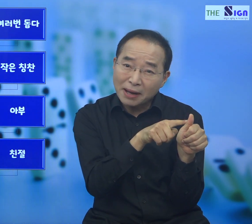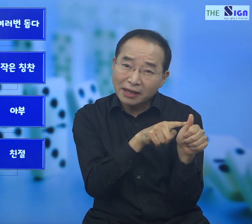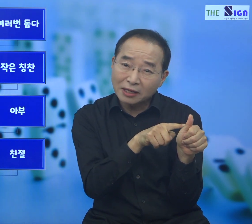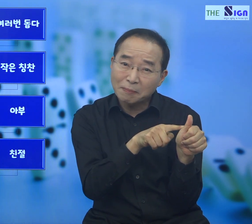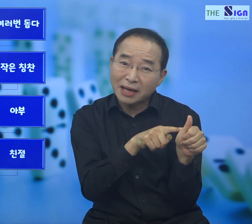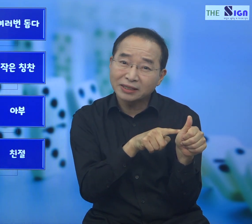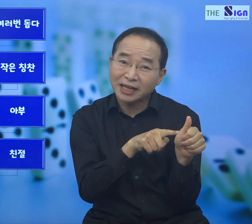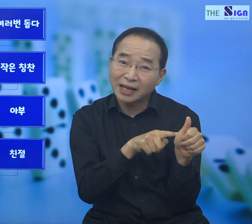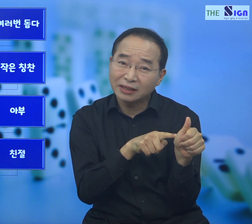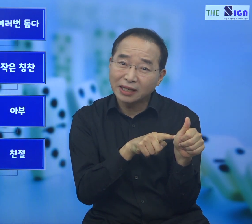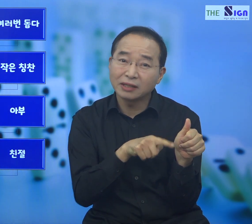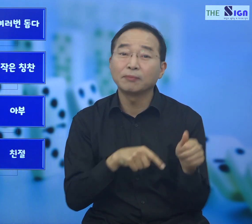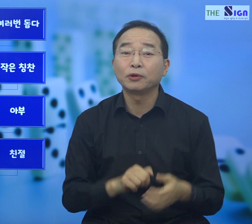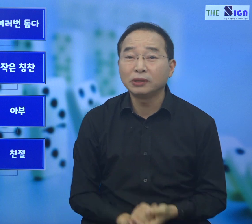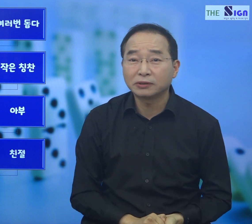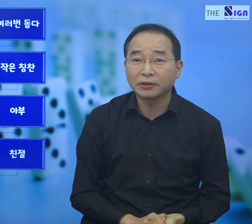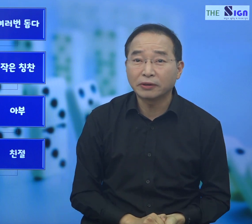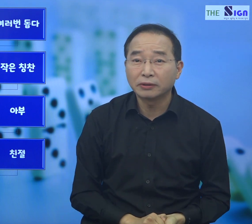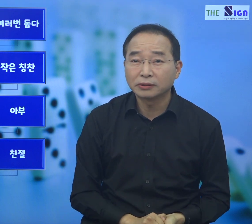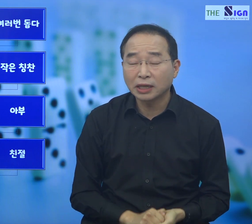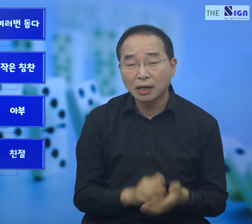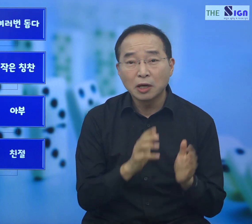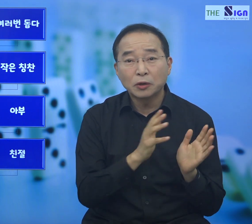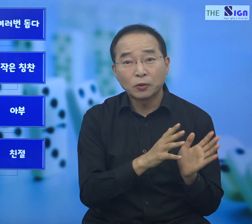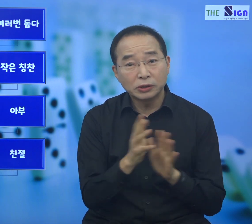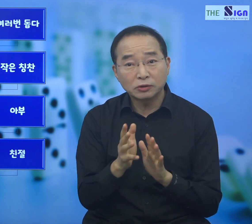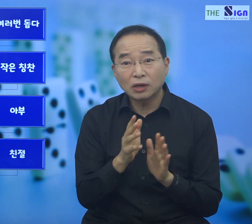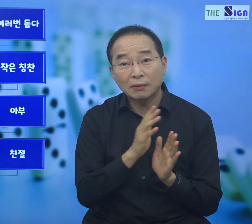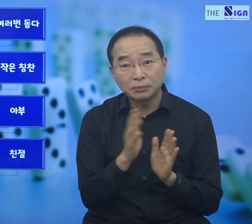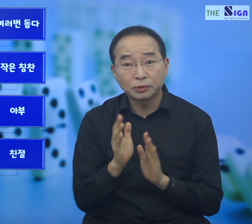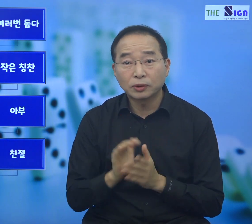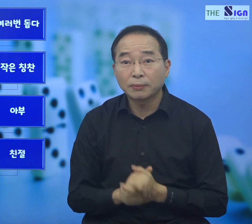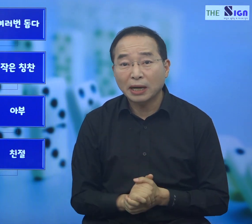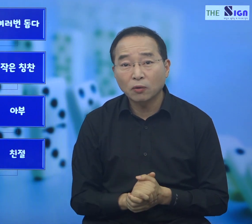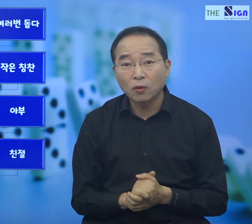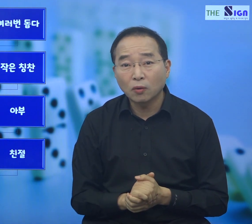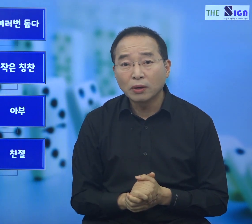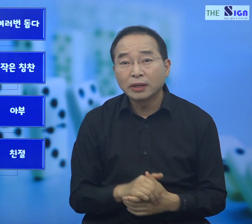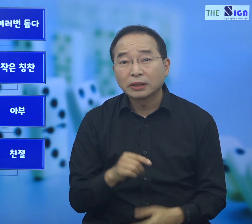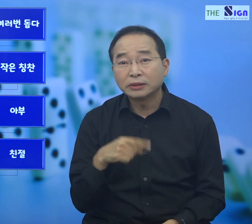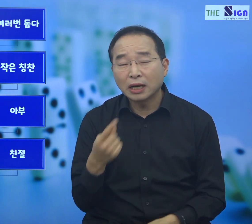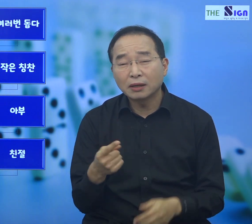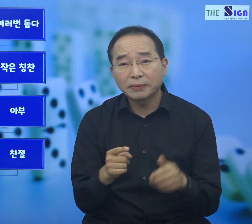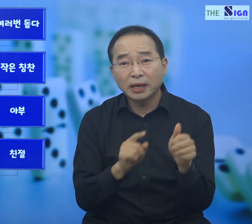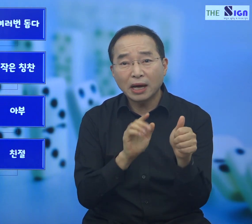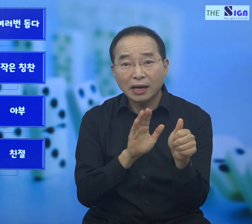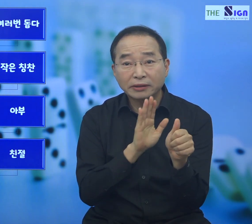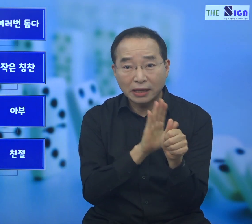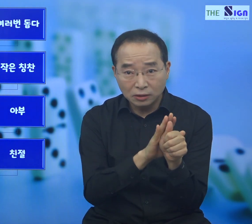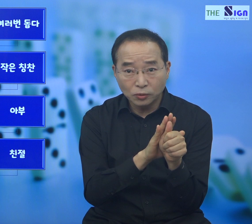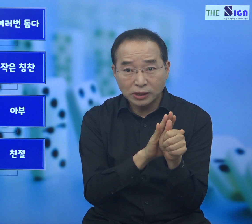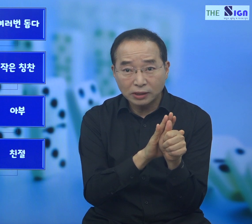맞게끔 말을 잘한다 이런 표현이 있어요. 자, 이런 식으로 아부부터 이렇게 받고, 그 다음에 아까 대는